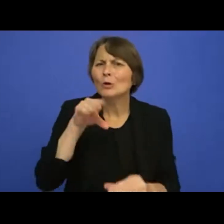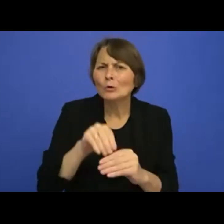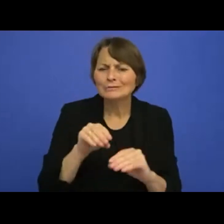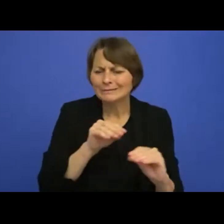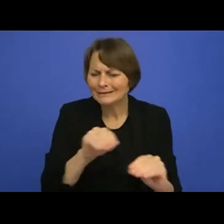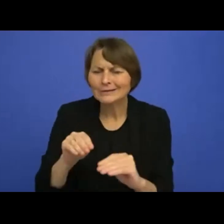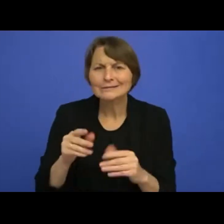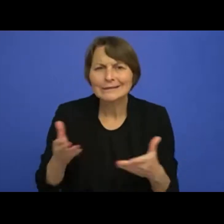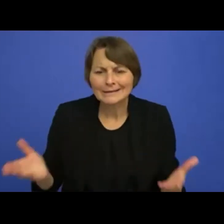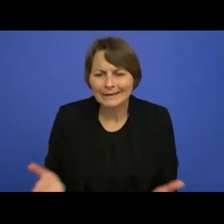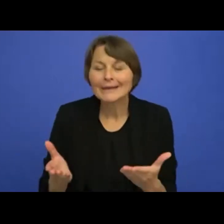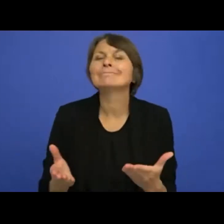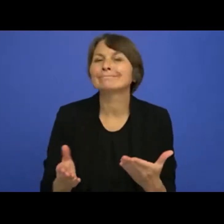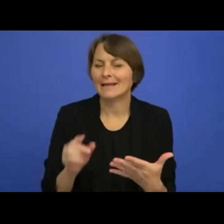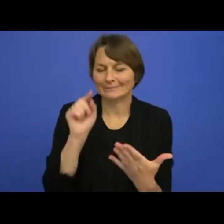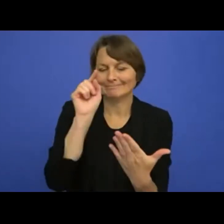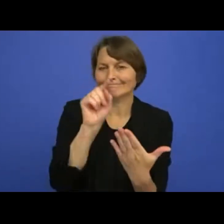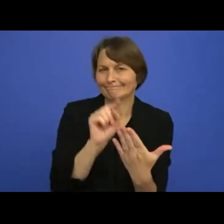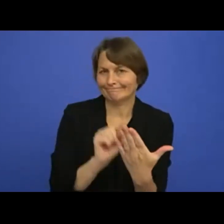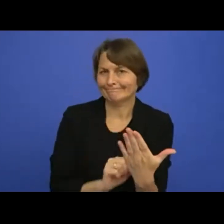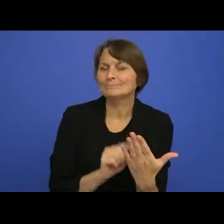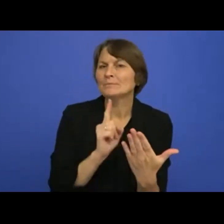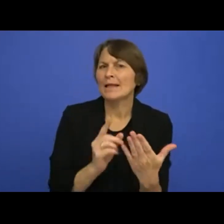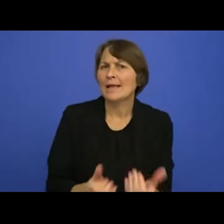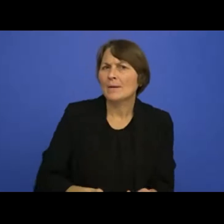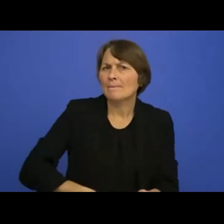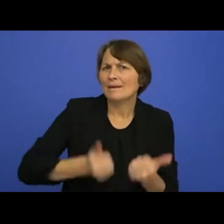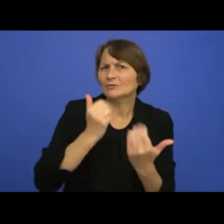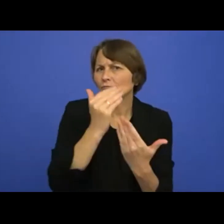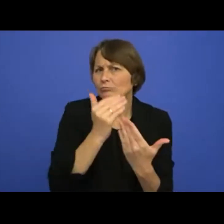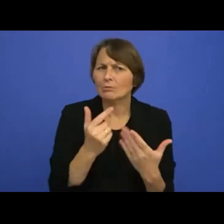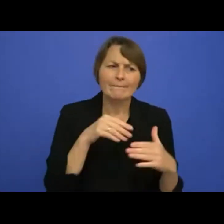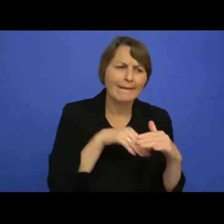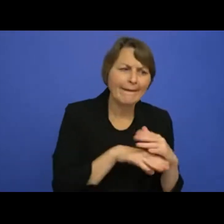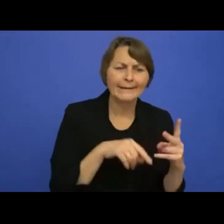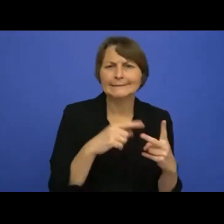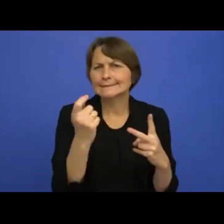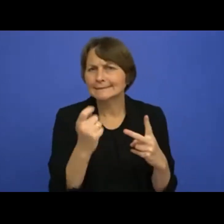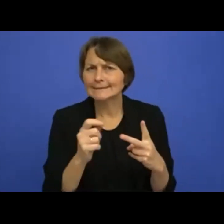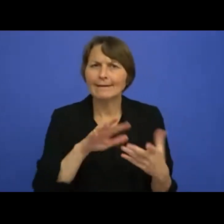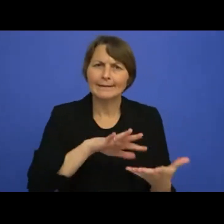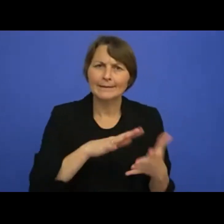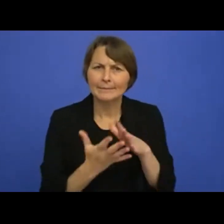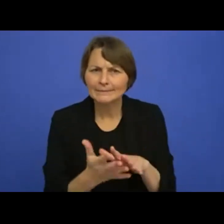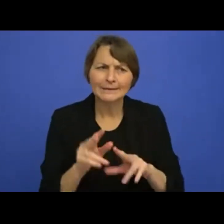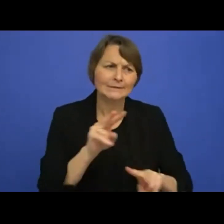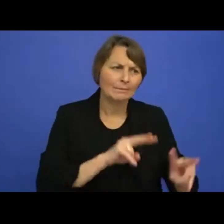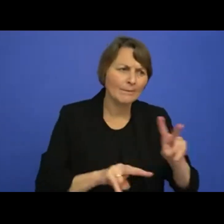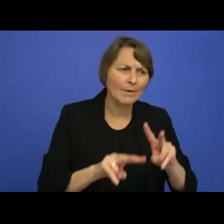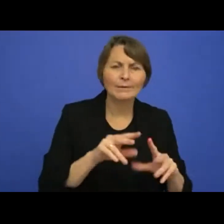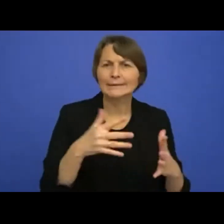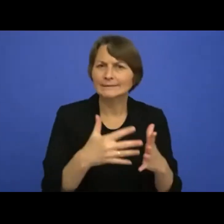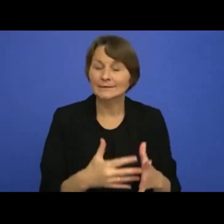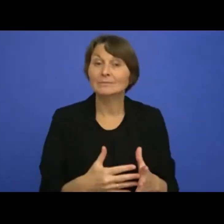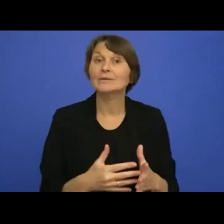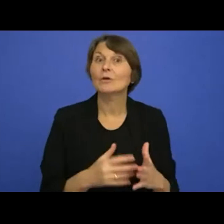en matière de PPE, un document qui présente les grandes lignes de l'EPPE, des programmes mis en œuvre, enfin conception,